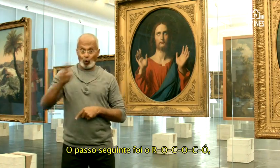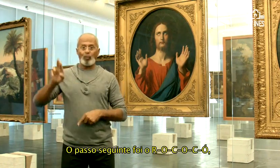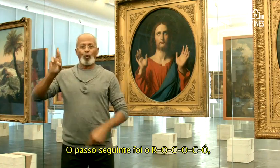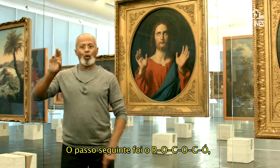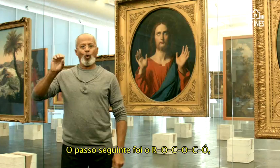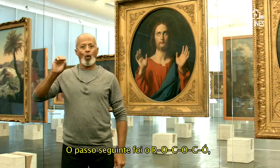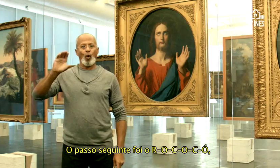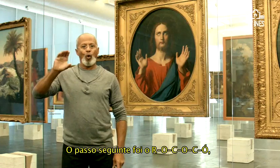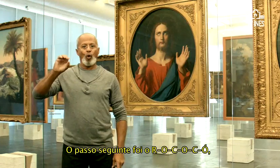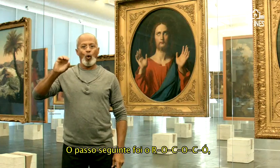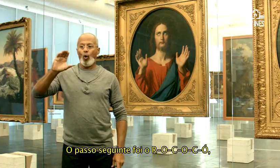foi o Rococó.